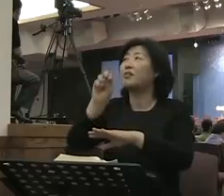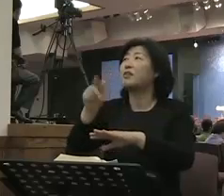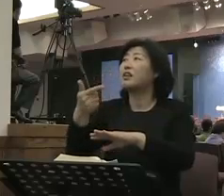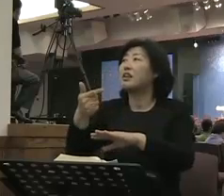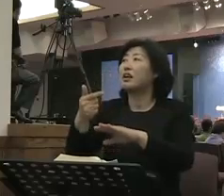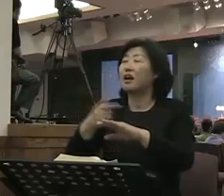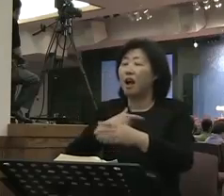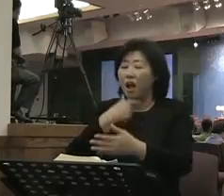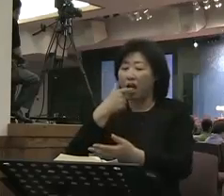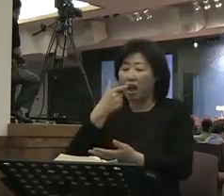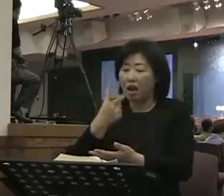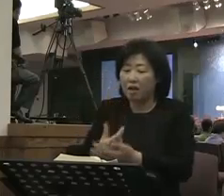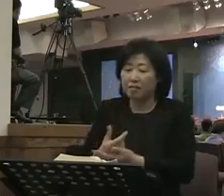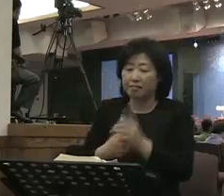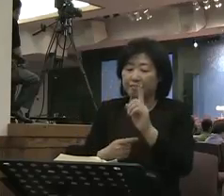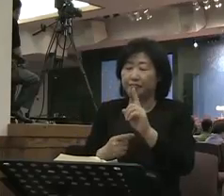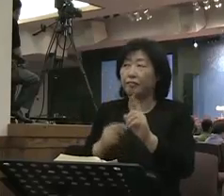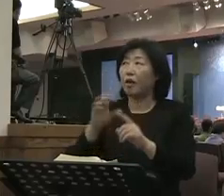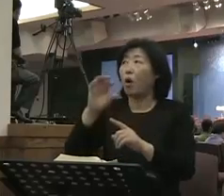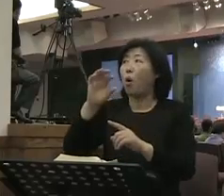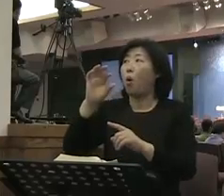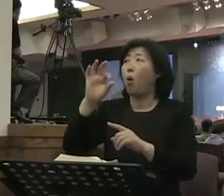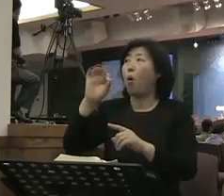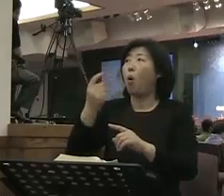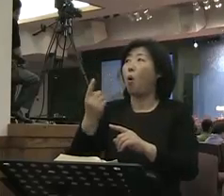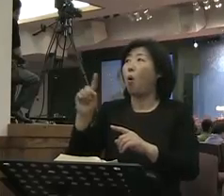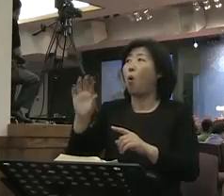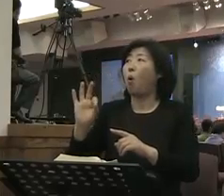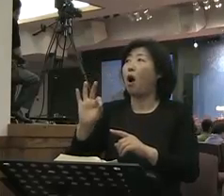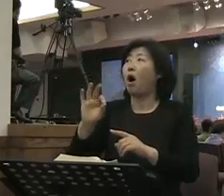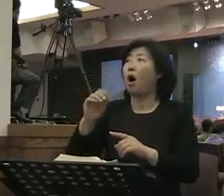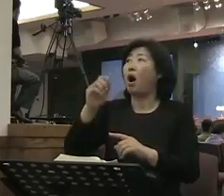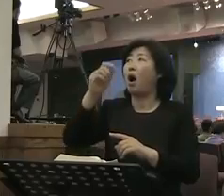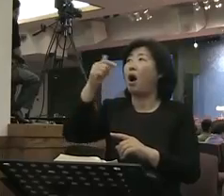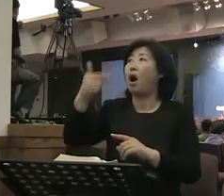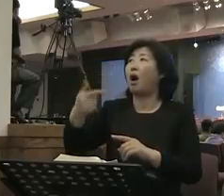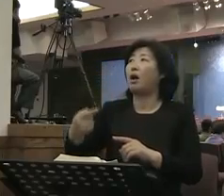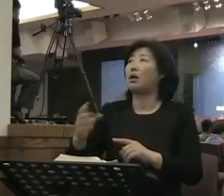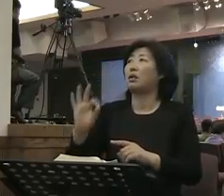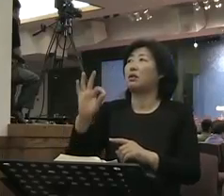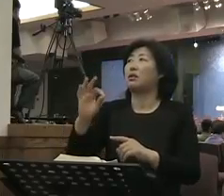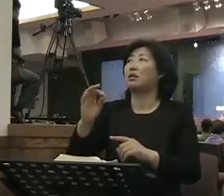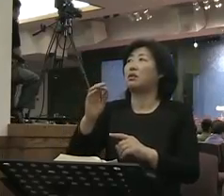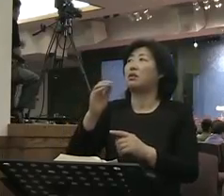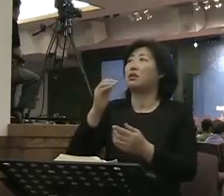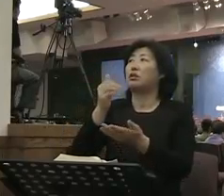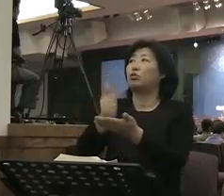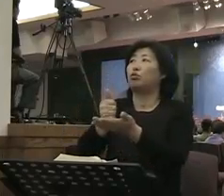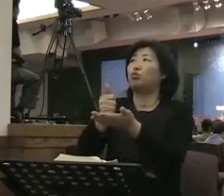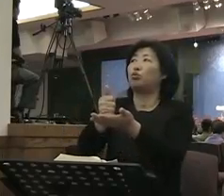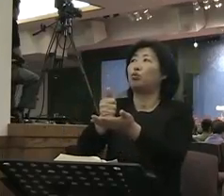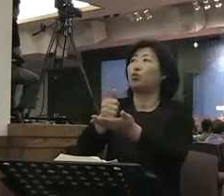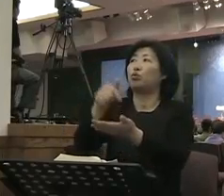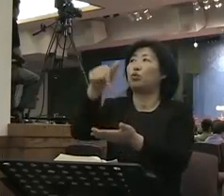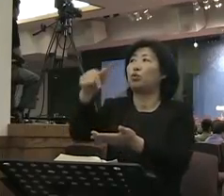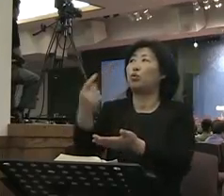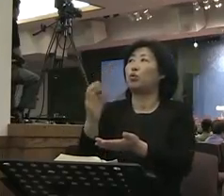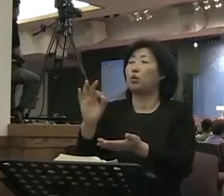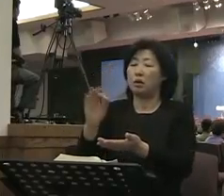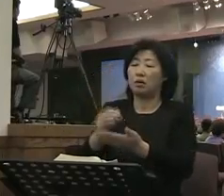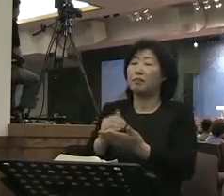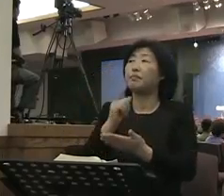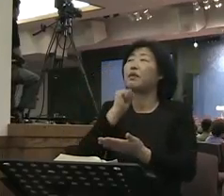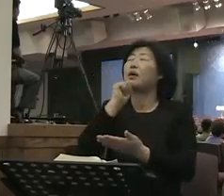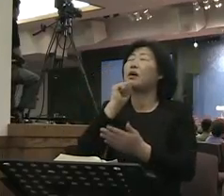감동적입니다. 이 왕렁이라는 그 주인공이 있는데 이 사람은 아주 가난과 빈곤